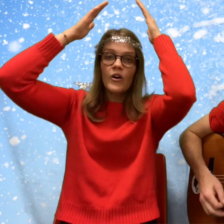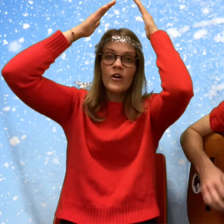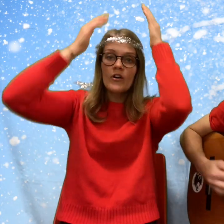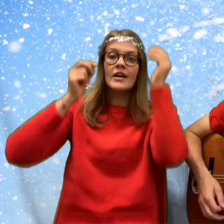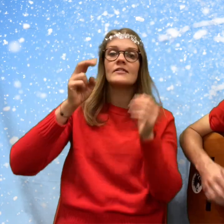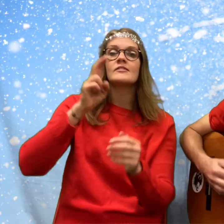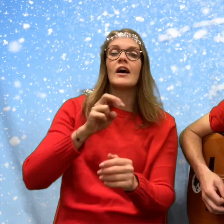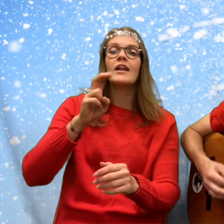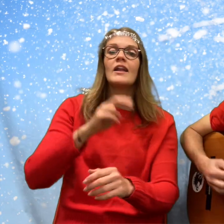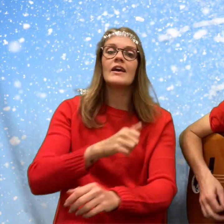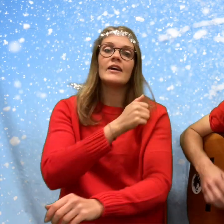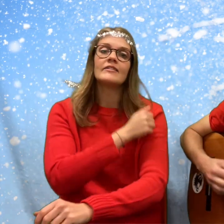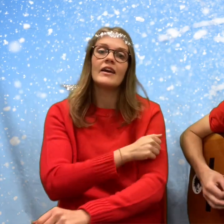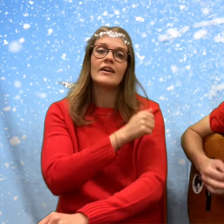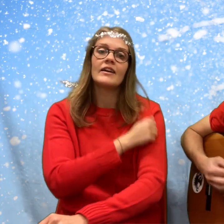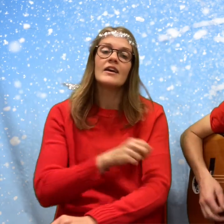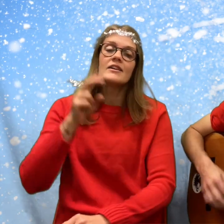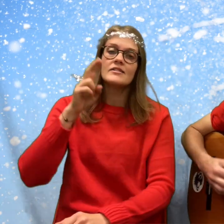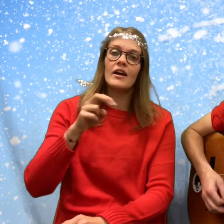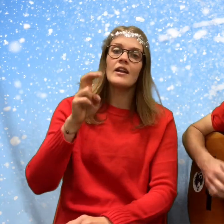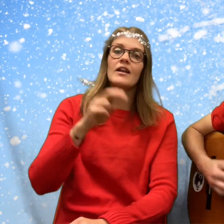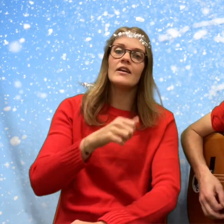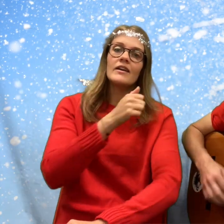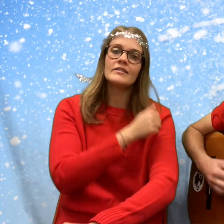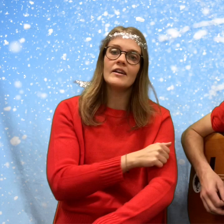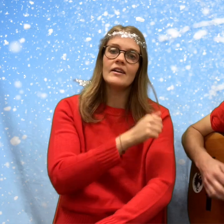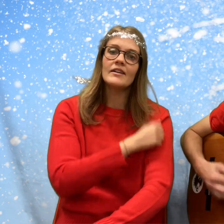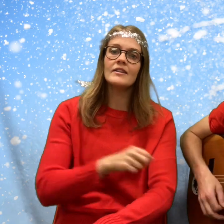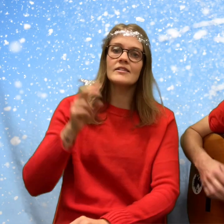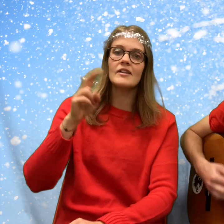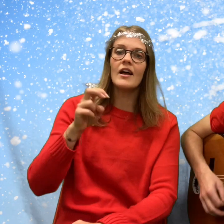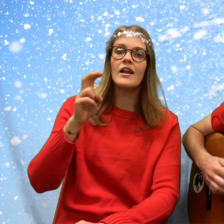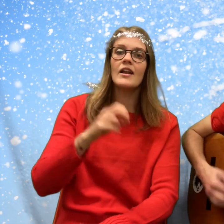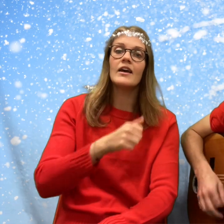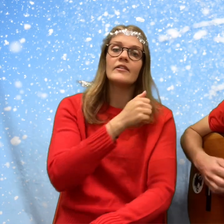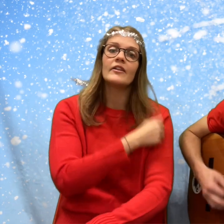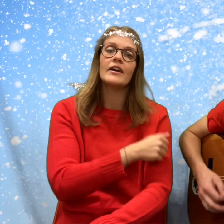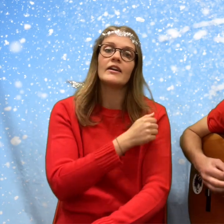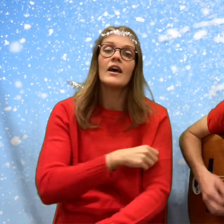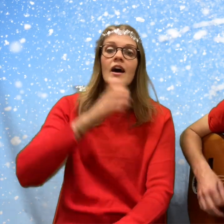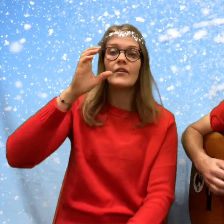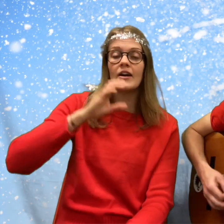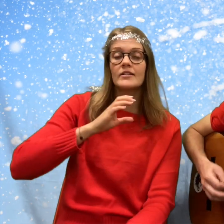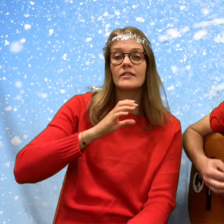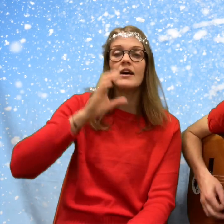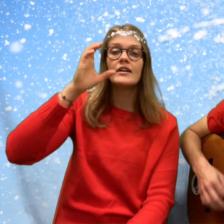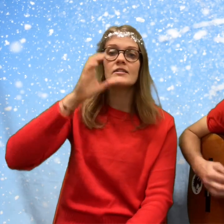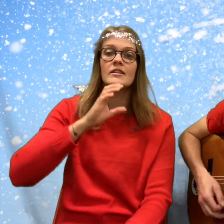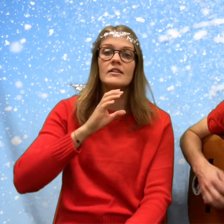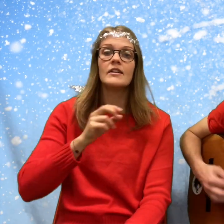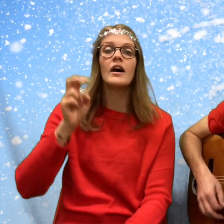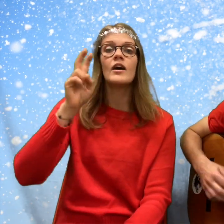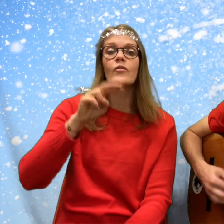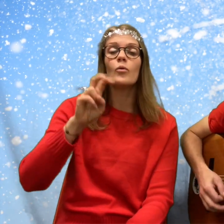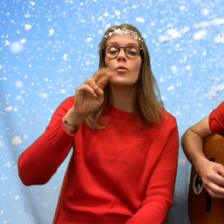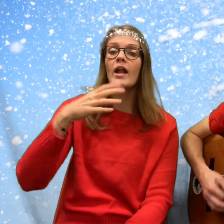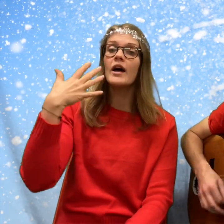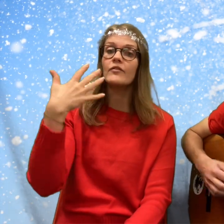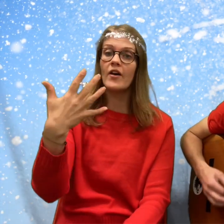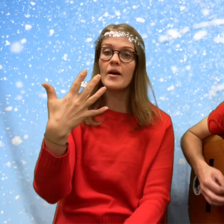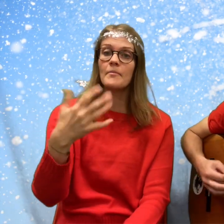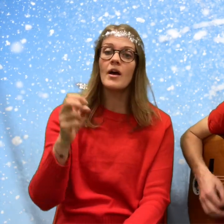Staffan var en stalledräng, stalledräng, stalledräng. Han vattnade sina